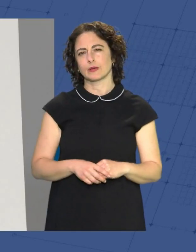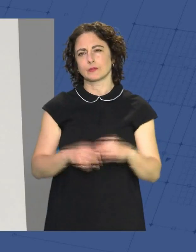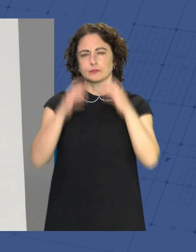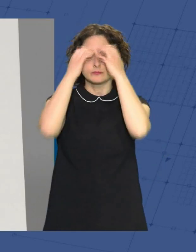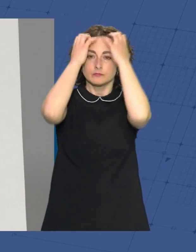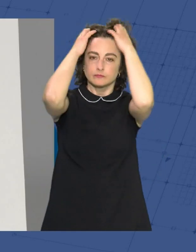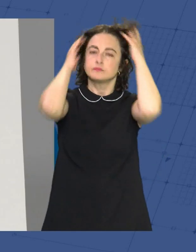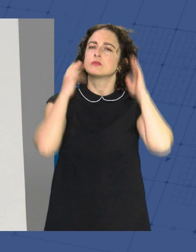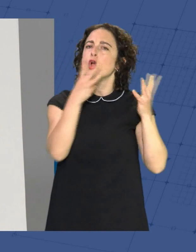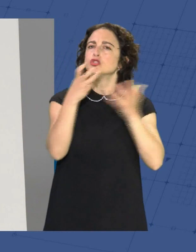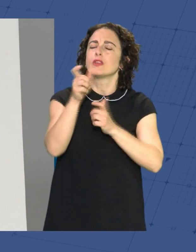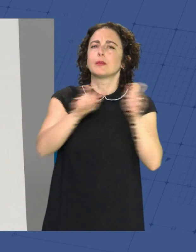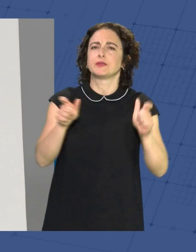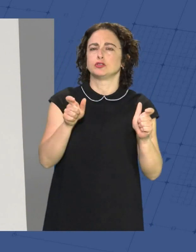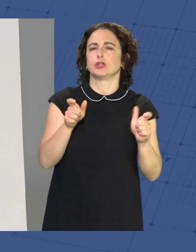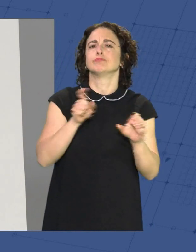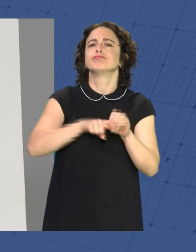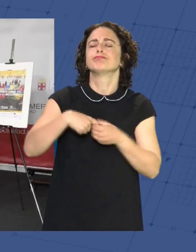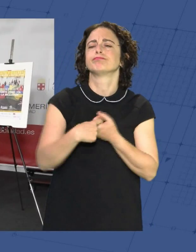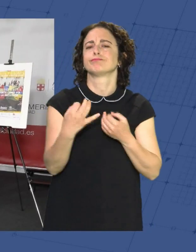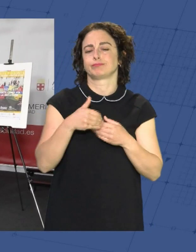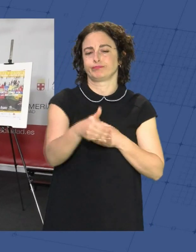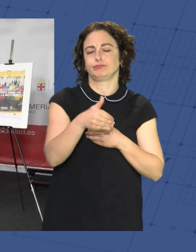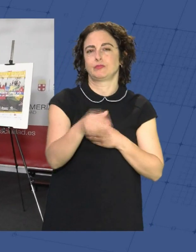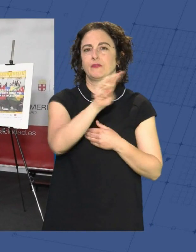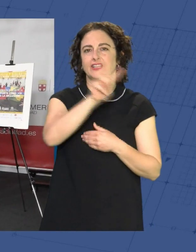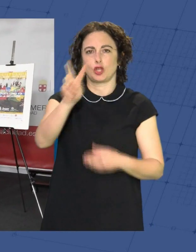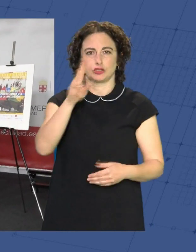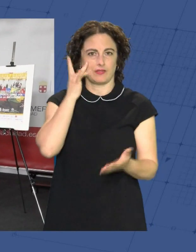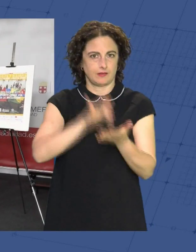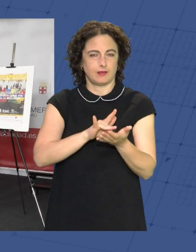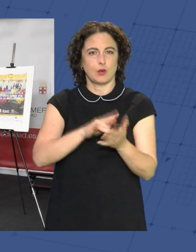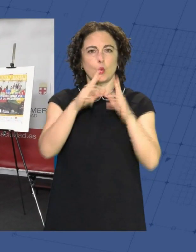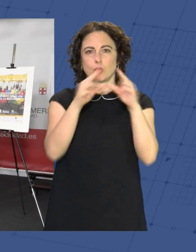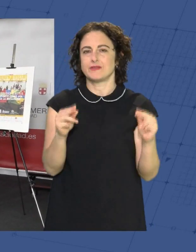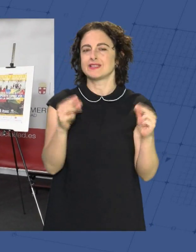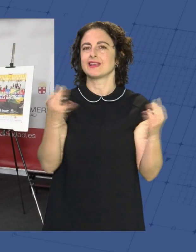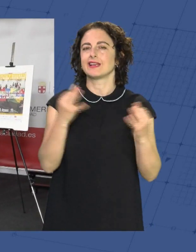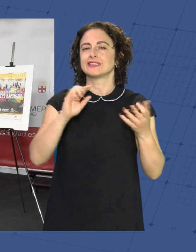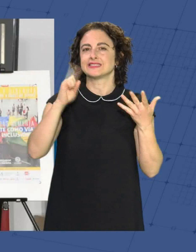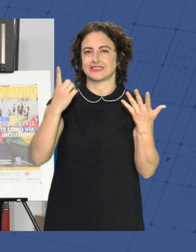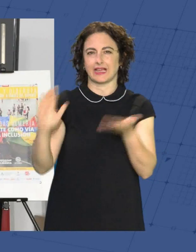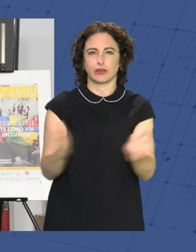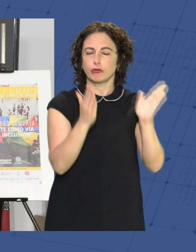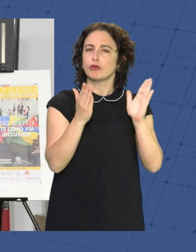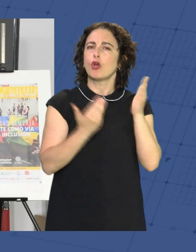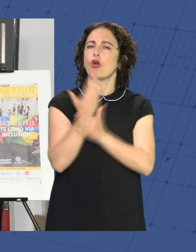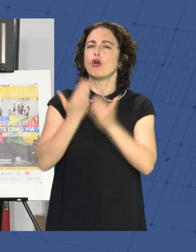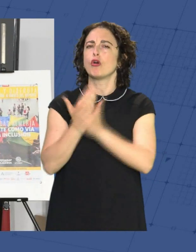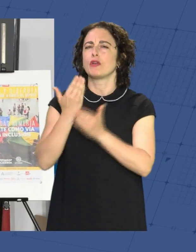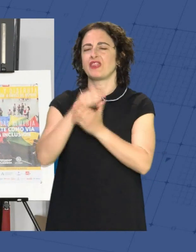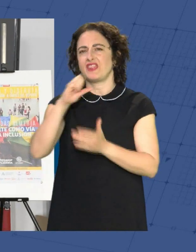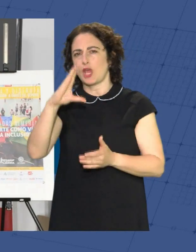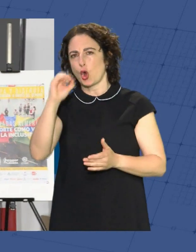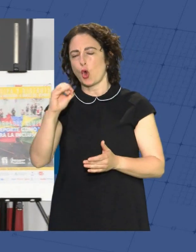Más de 800 personas participan el próximo día 22 en la universidad en la sexta edición de las jornadas de Depoadap